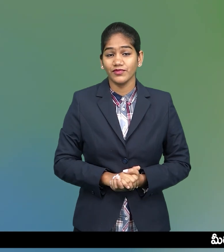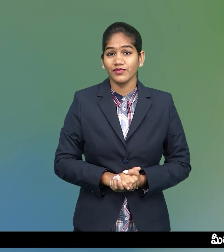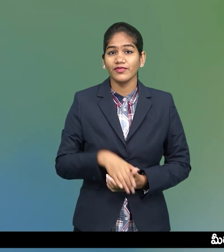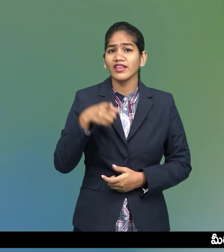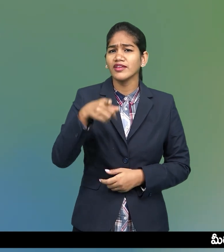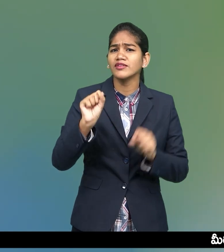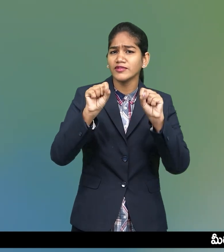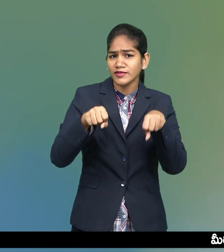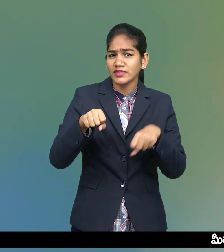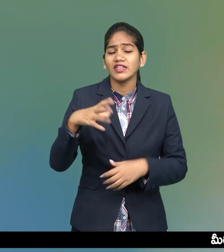మీరు నేర్చుకోగలరు.